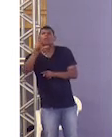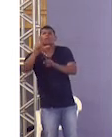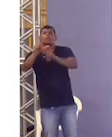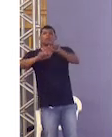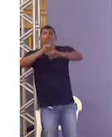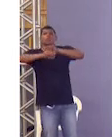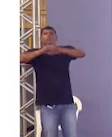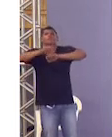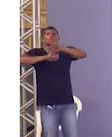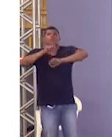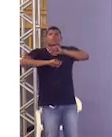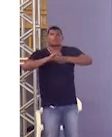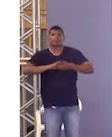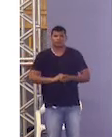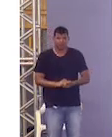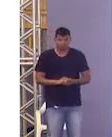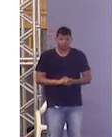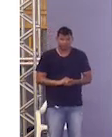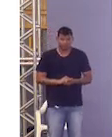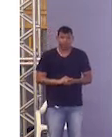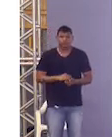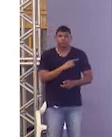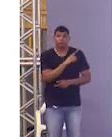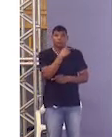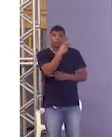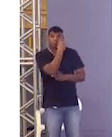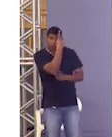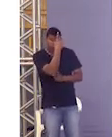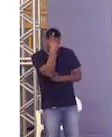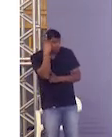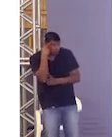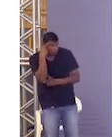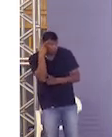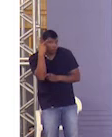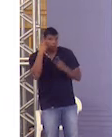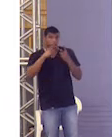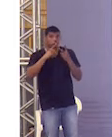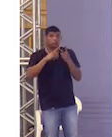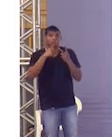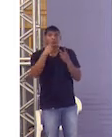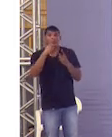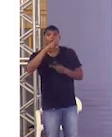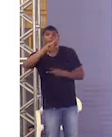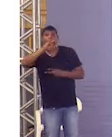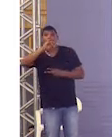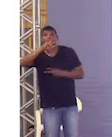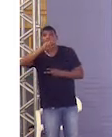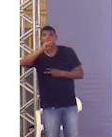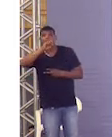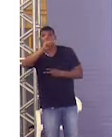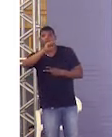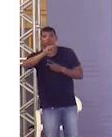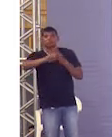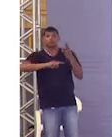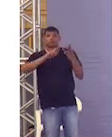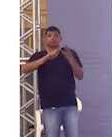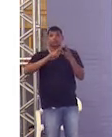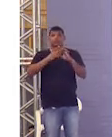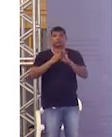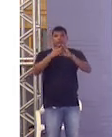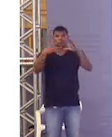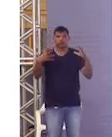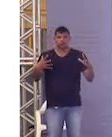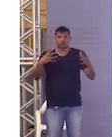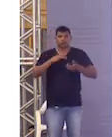PPL? PPL significa pessoas privadas de liberdade. Ou